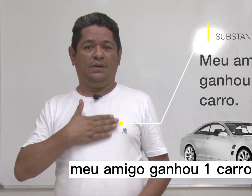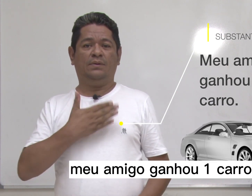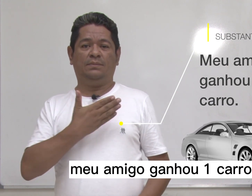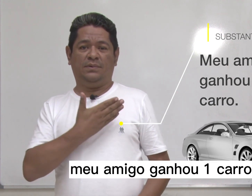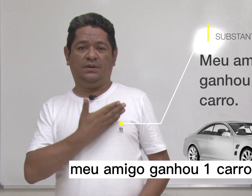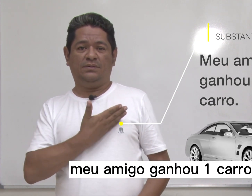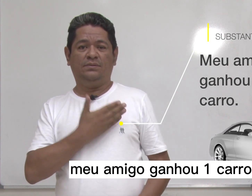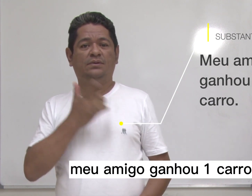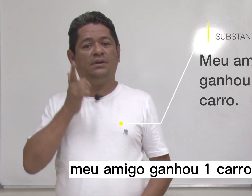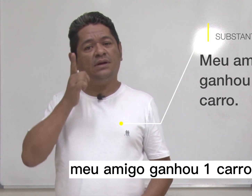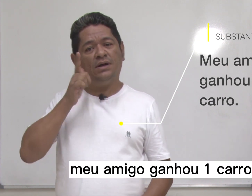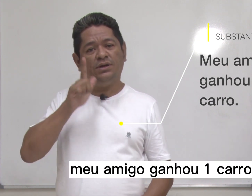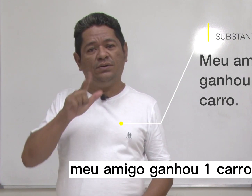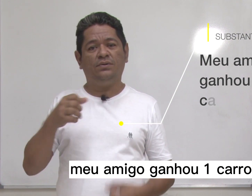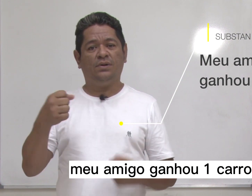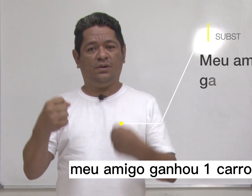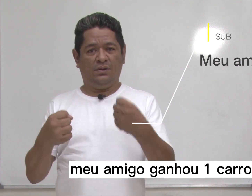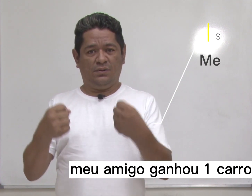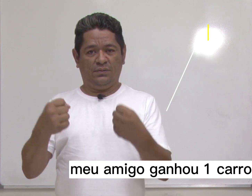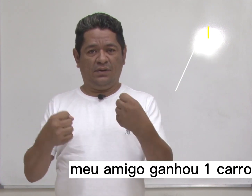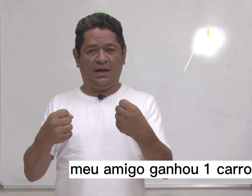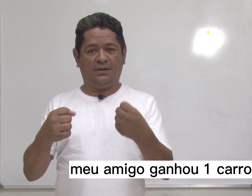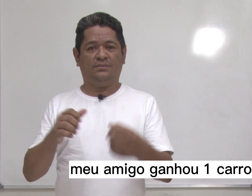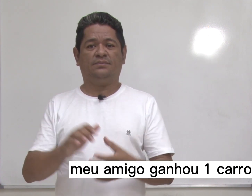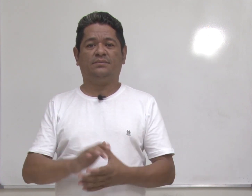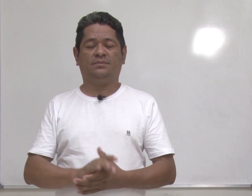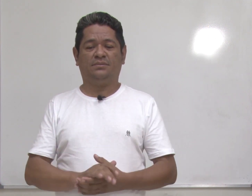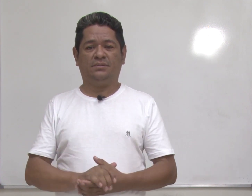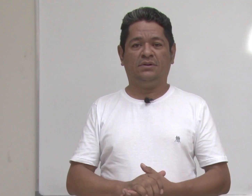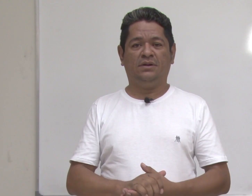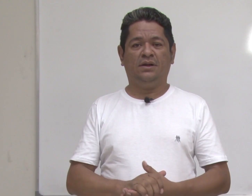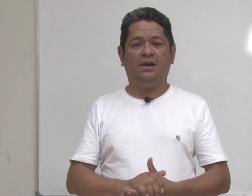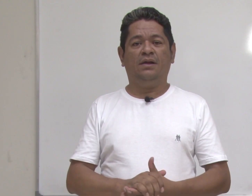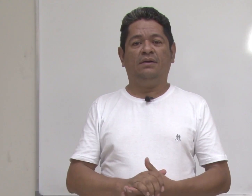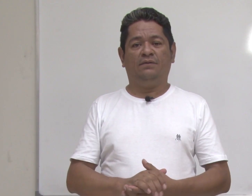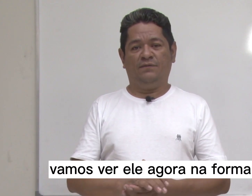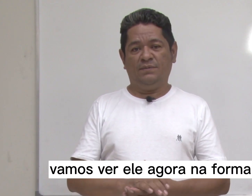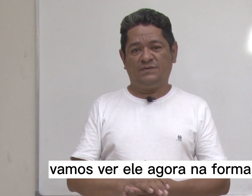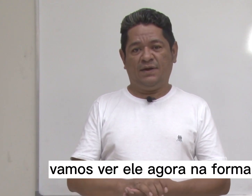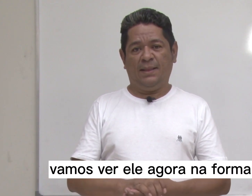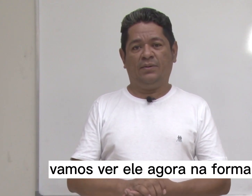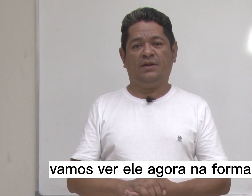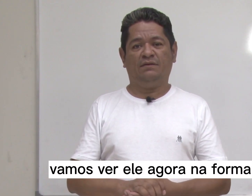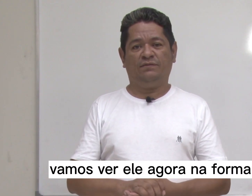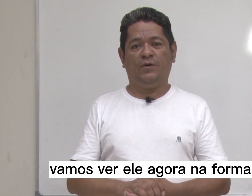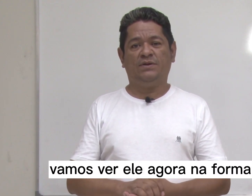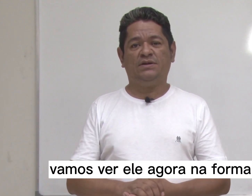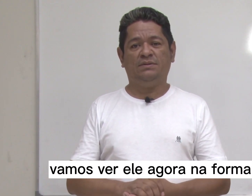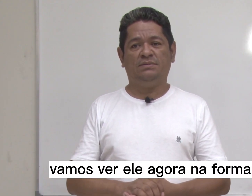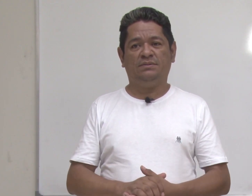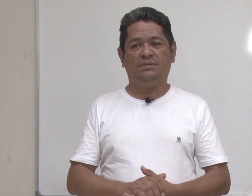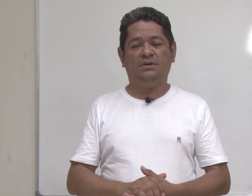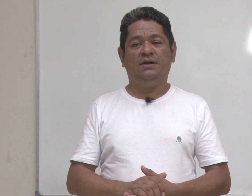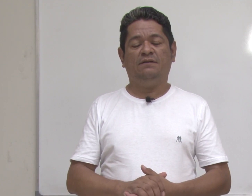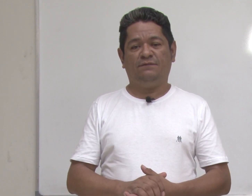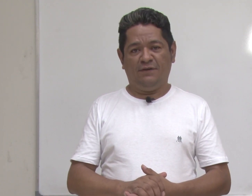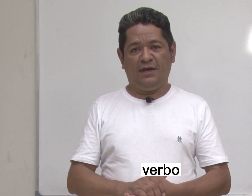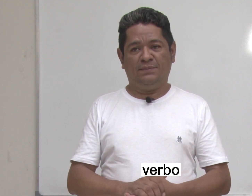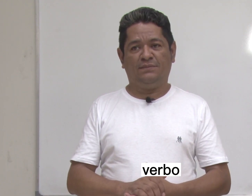Meu amigo ganhou um carro. Vamos ver ele agora na forma de verbo.